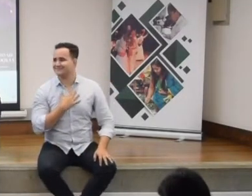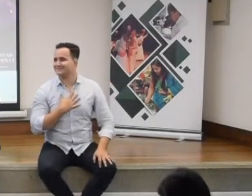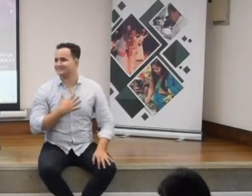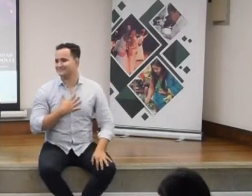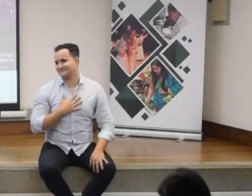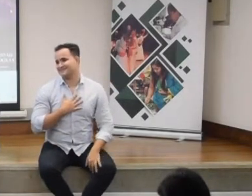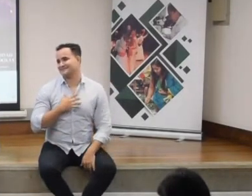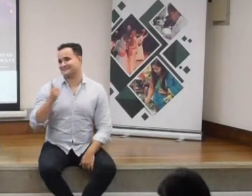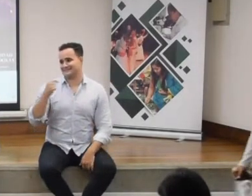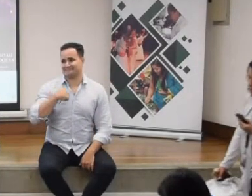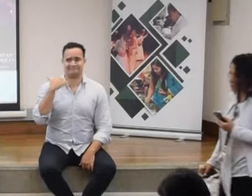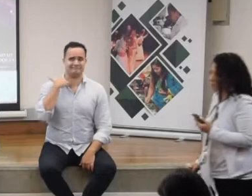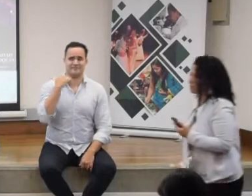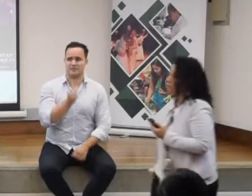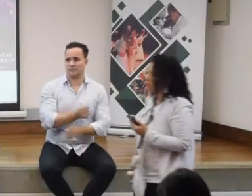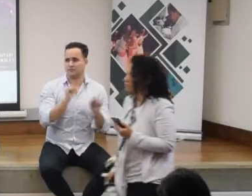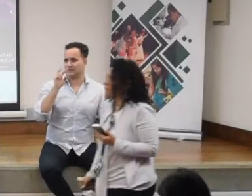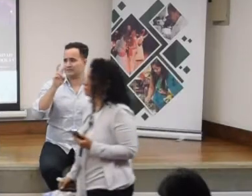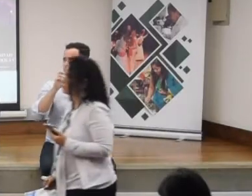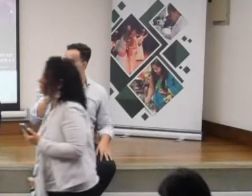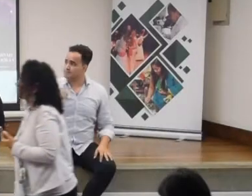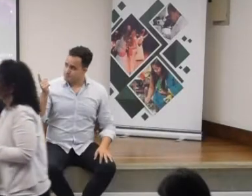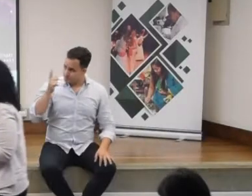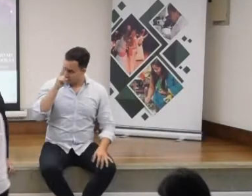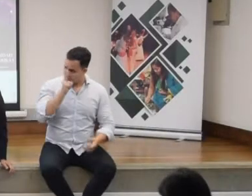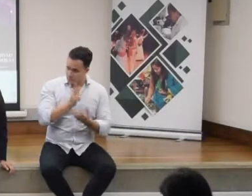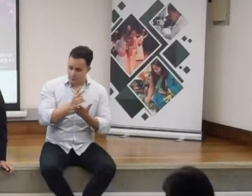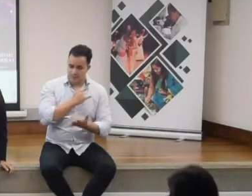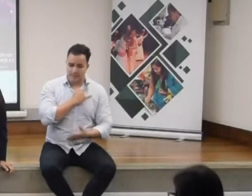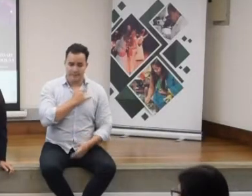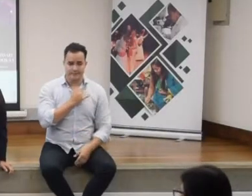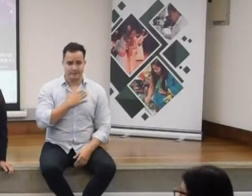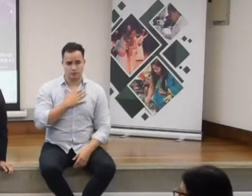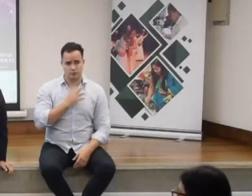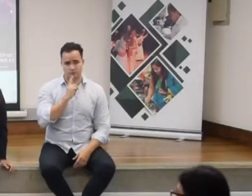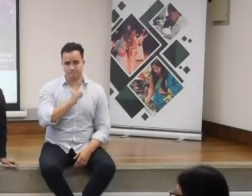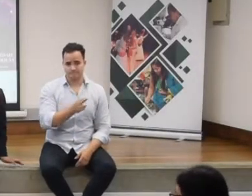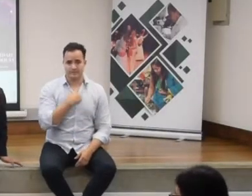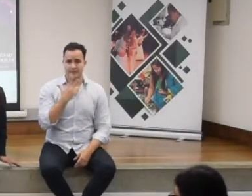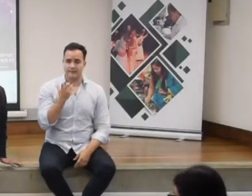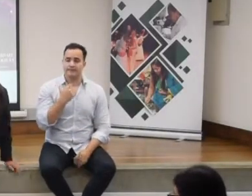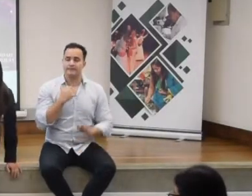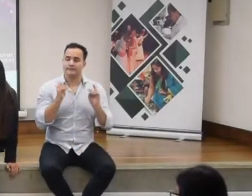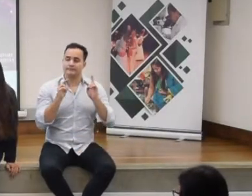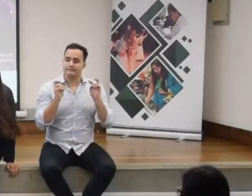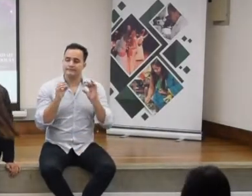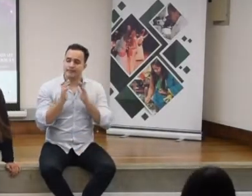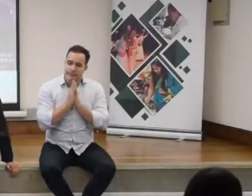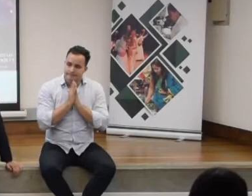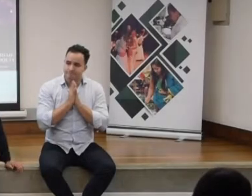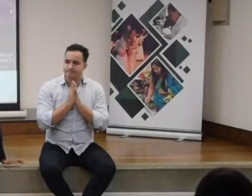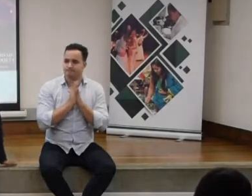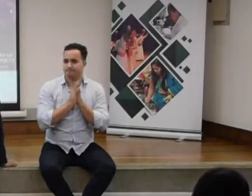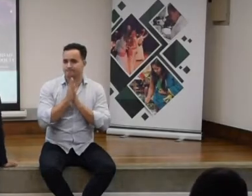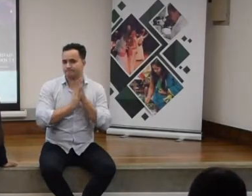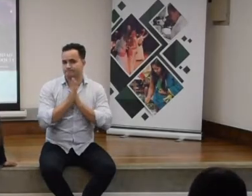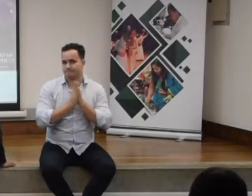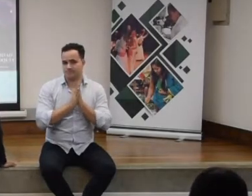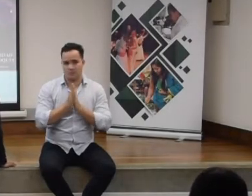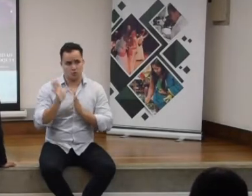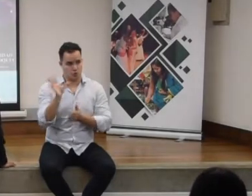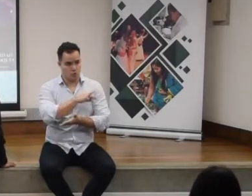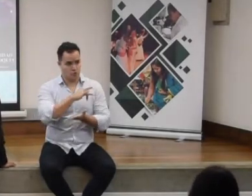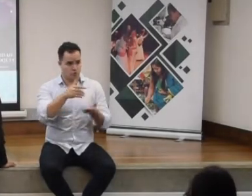A las 7 ya. desde Vida Diversa nos gustaría intencionar un tema pues a tratar con la participación pues, de los criterios de